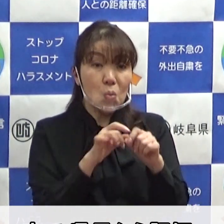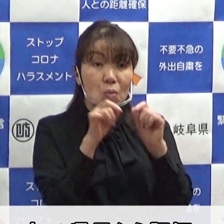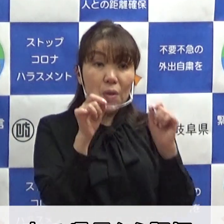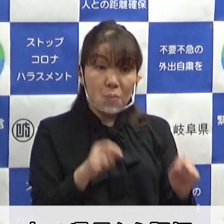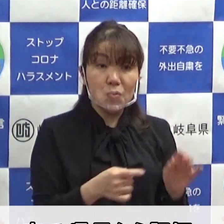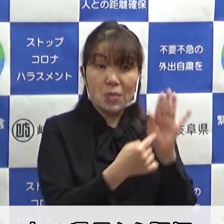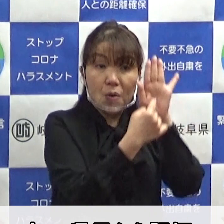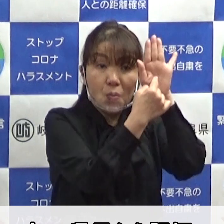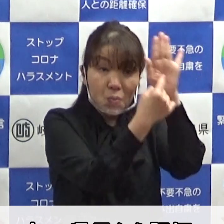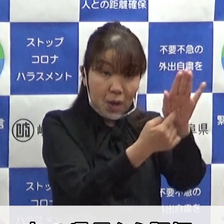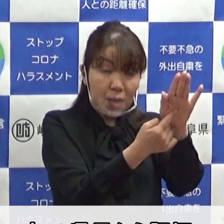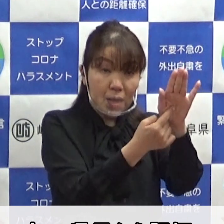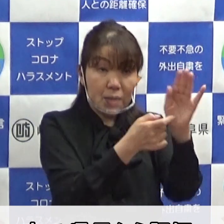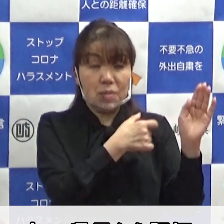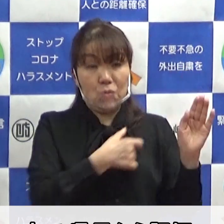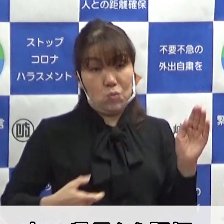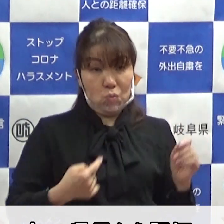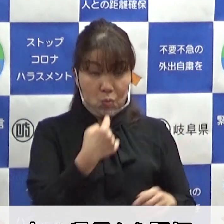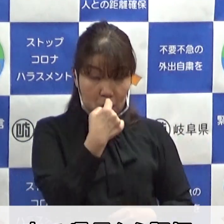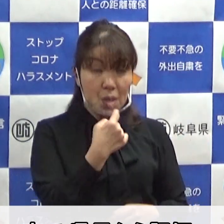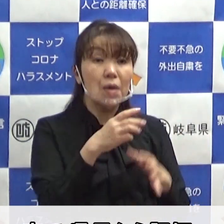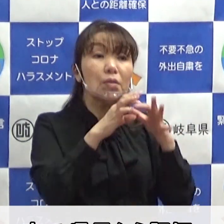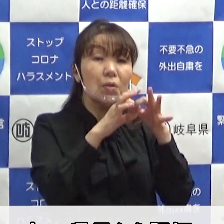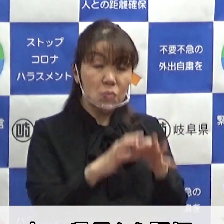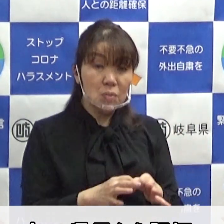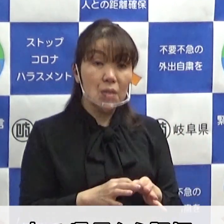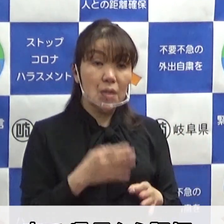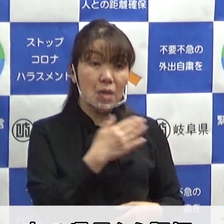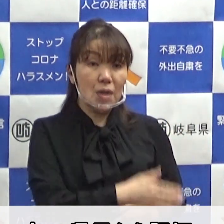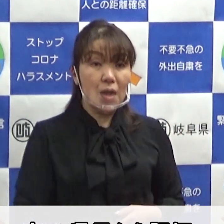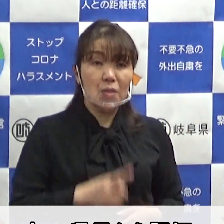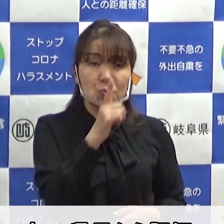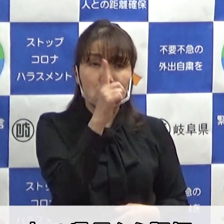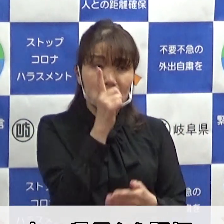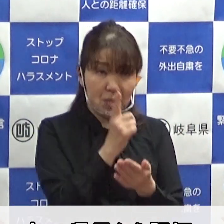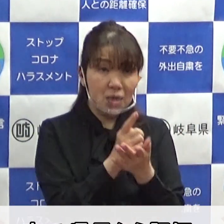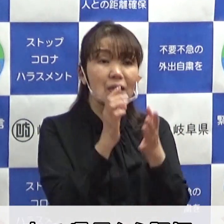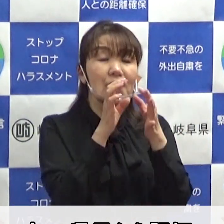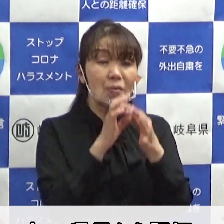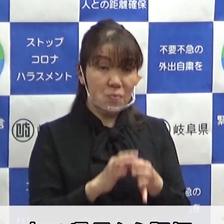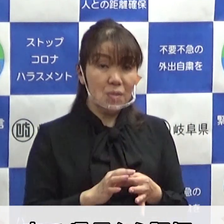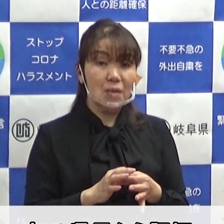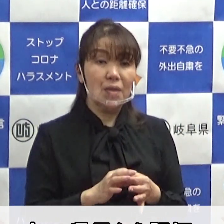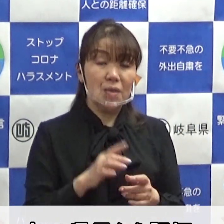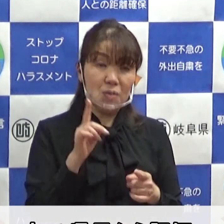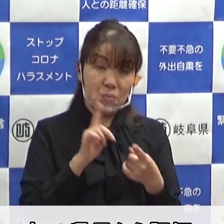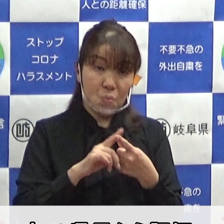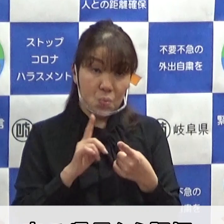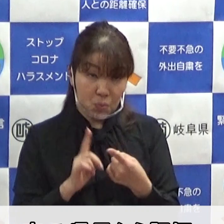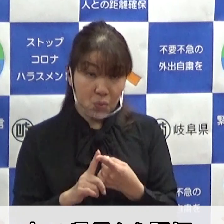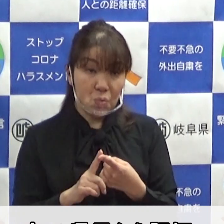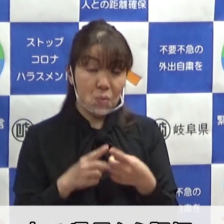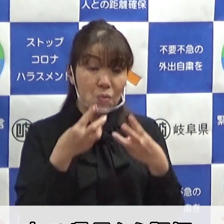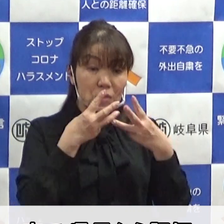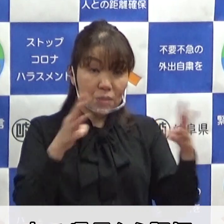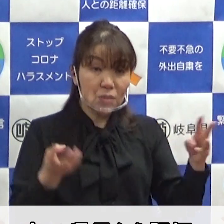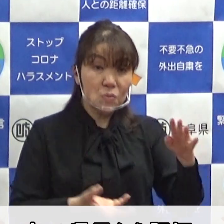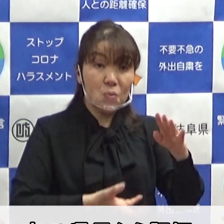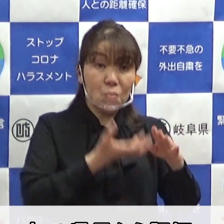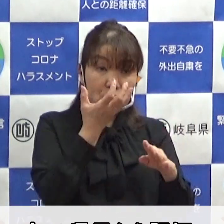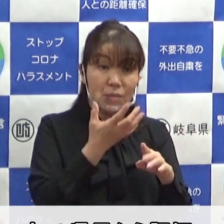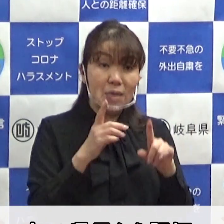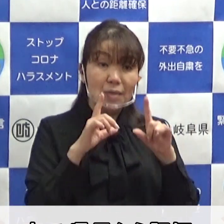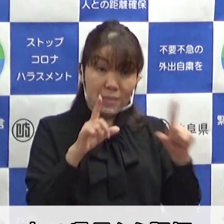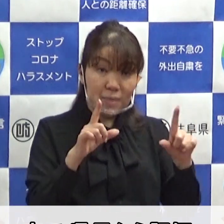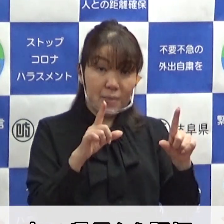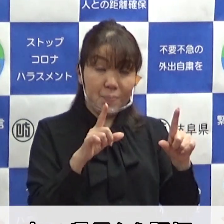げて出馬をしたということからしますと、これは体質しかないものですから、むしろちょうどその非常事態宣言、緊急事態宣